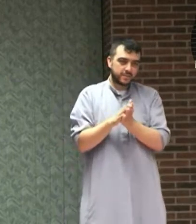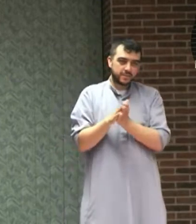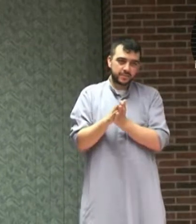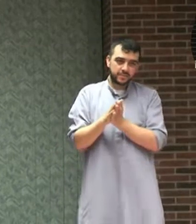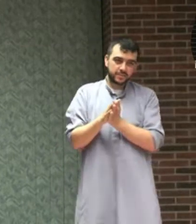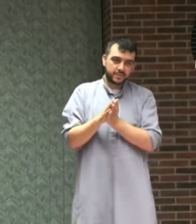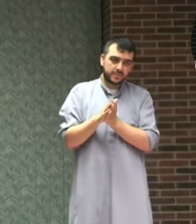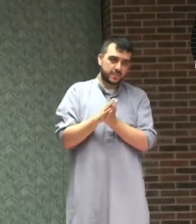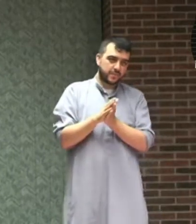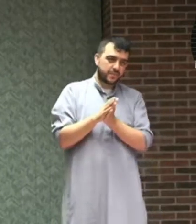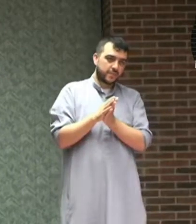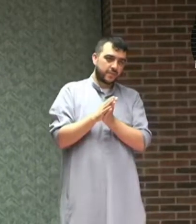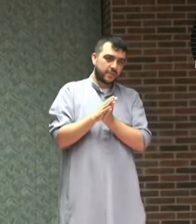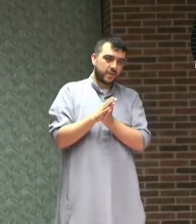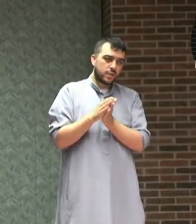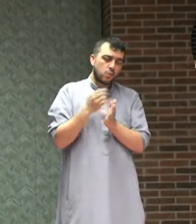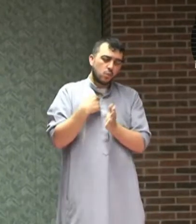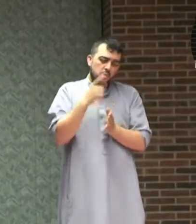mais